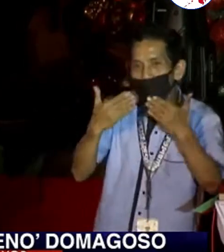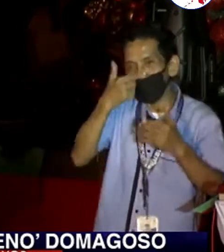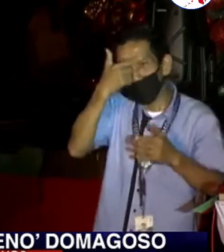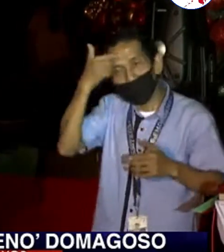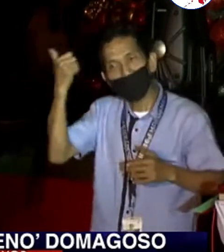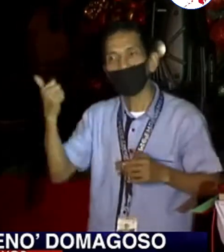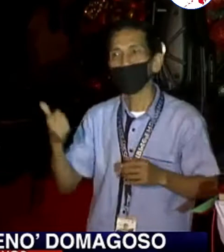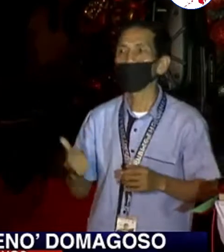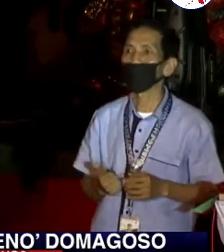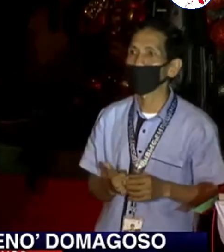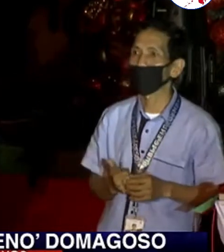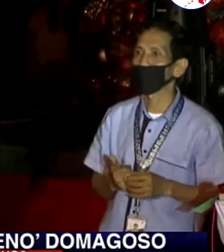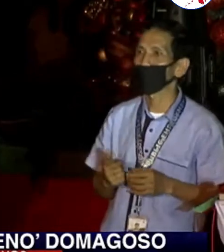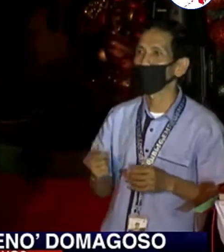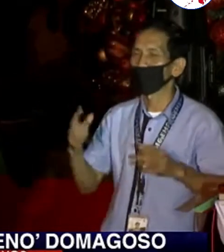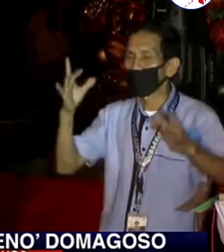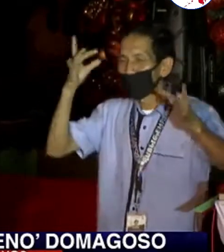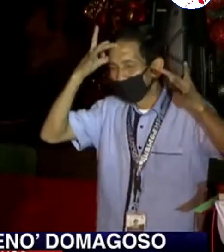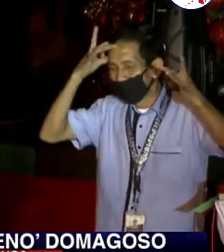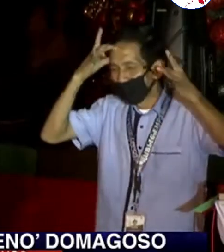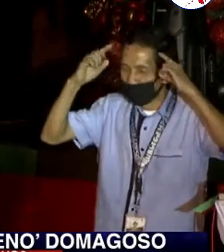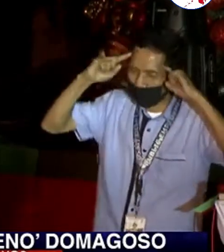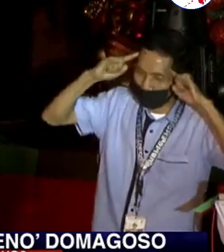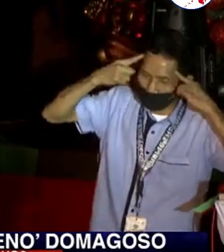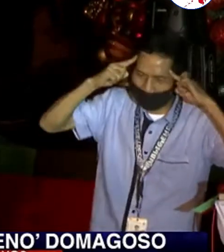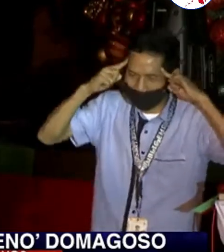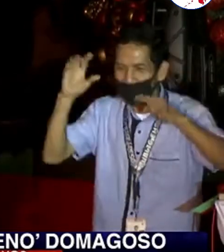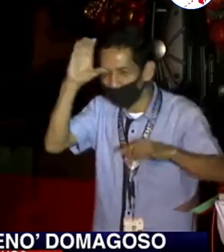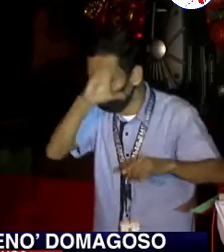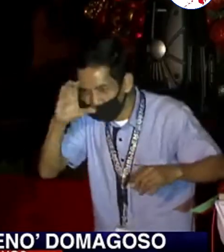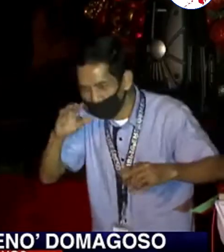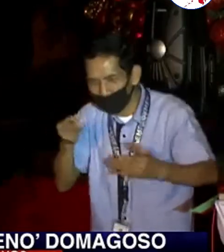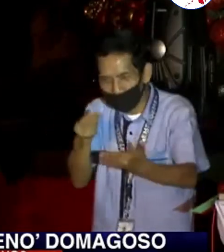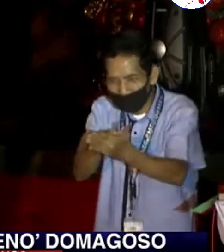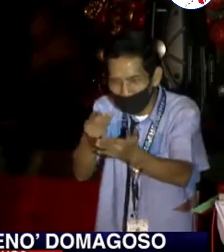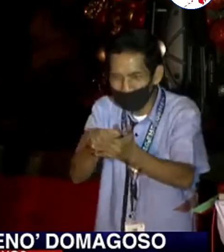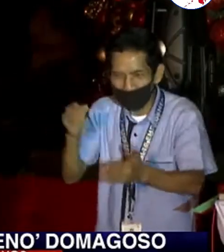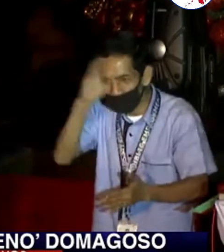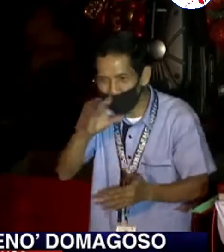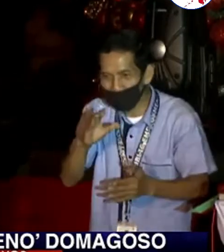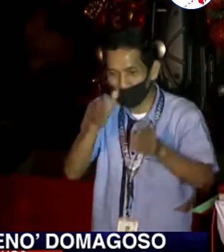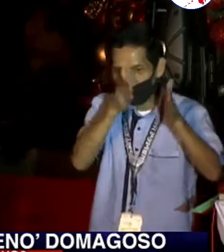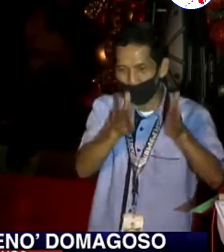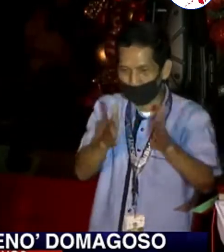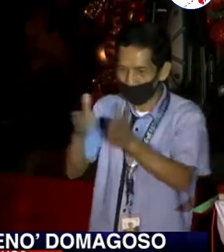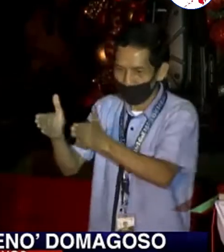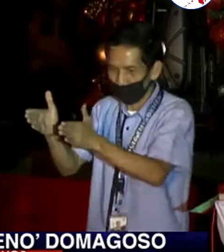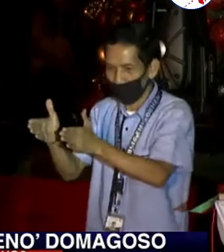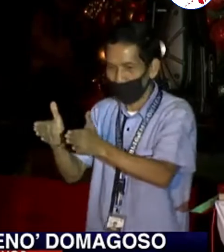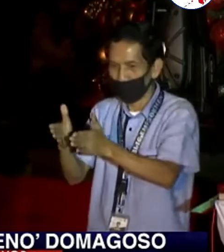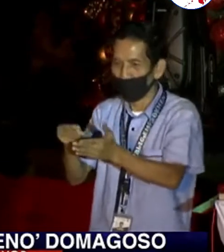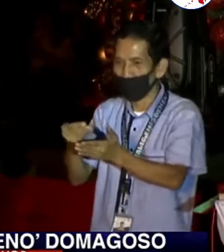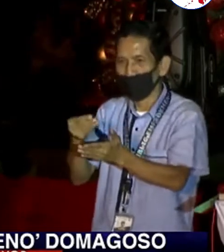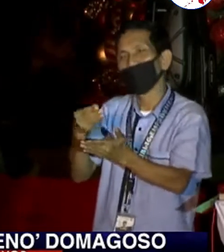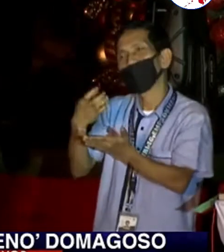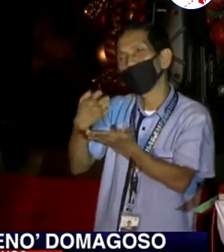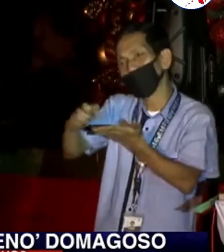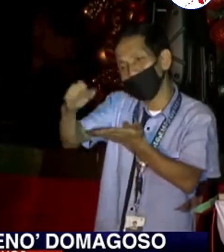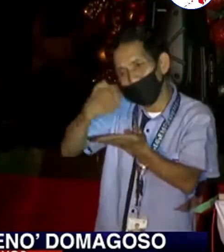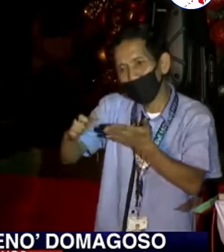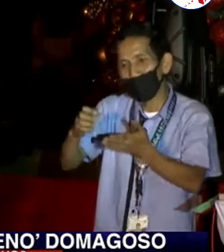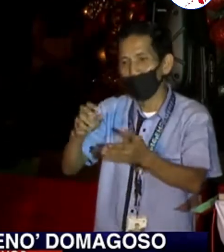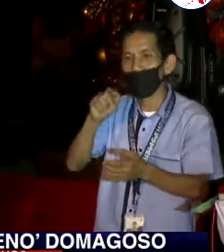Dahil sumakit ang ulo niya ng kakahanap ng pera o paghahanda sa tustusin